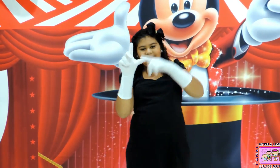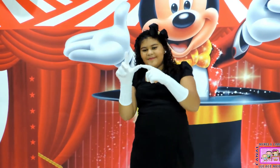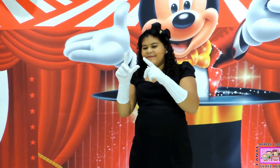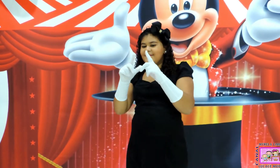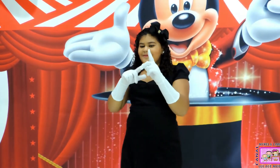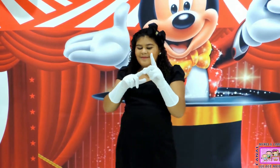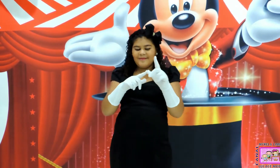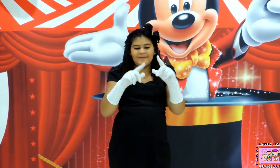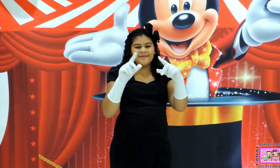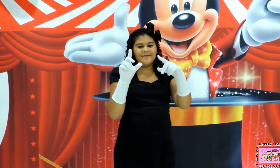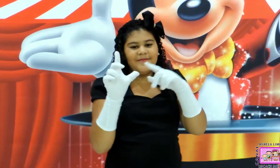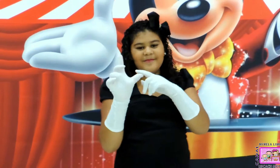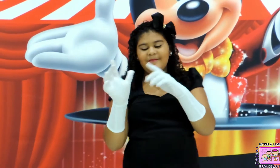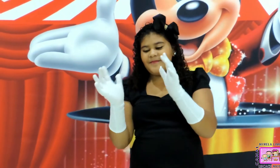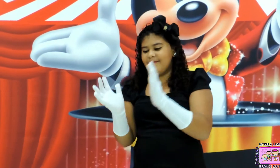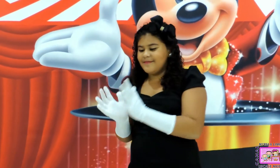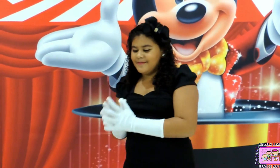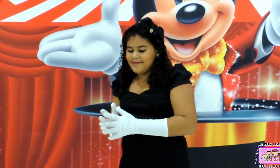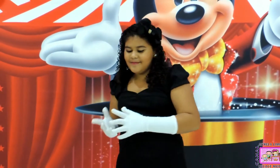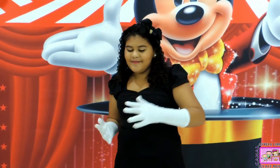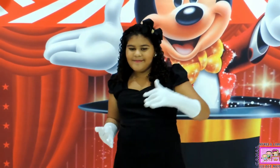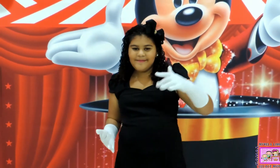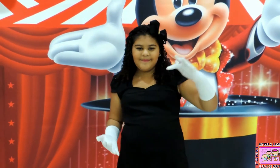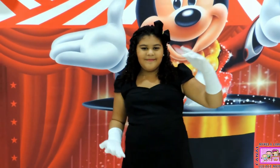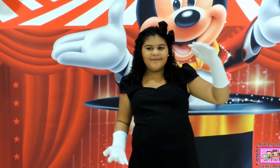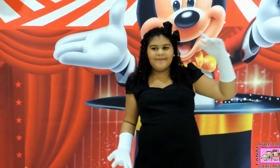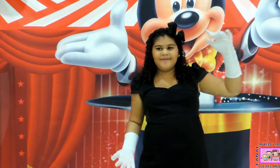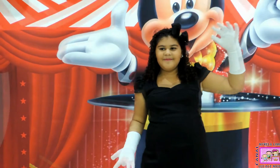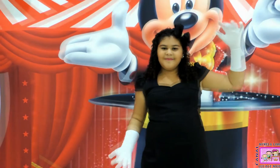as estrelas a brilhar